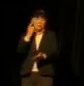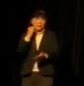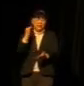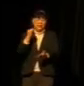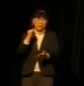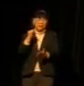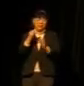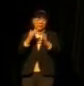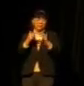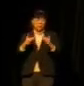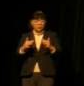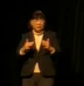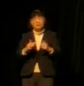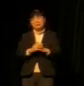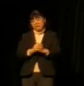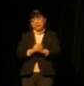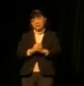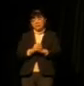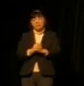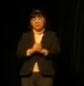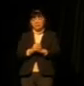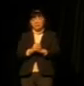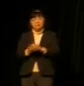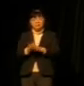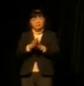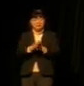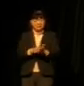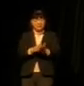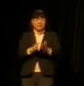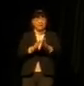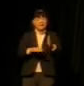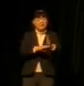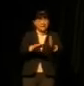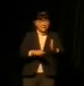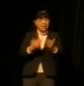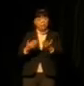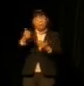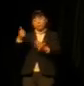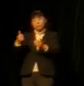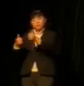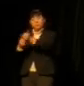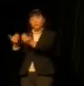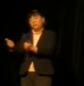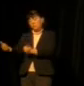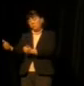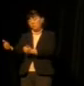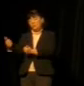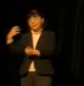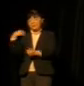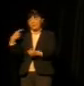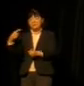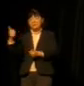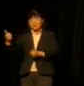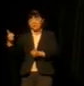そして亡くなった家庭には校長、教頭、担任、定点の、ね、会長、役員が訪問して、あとは